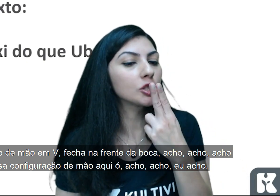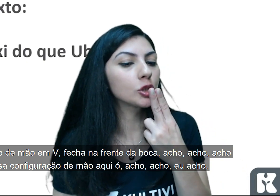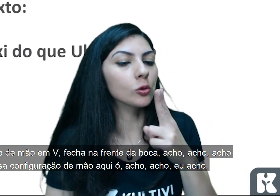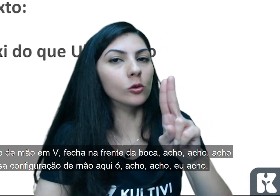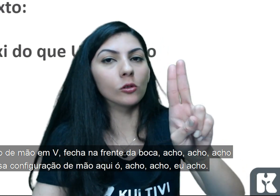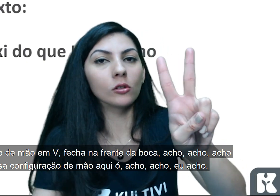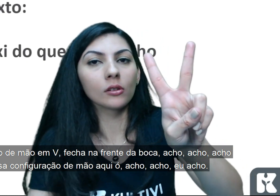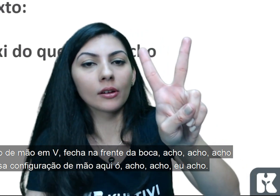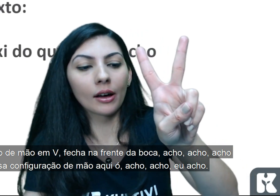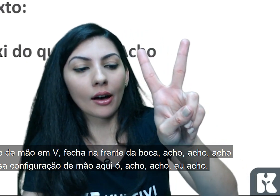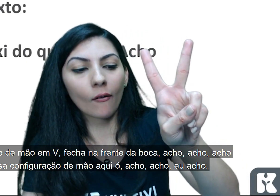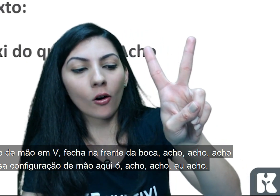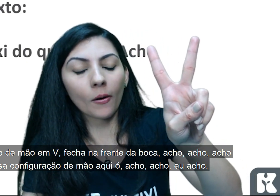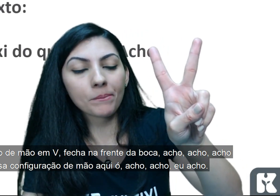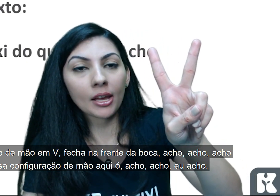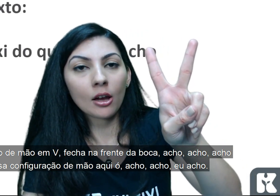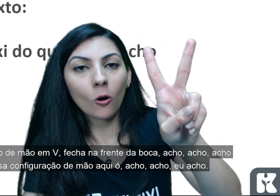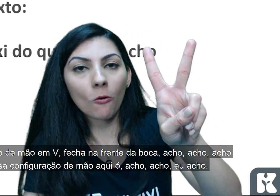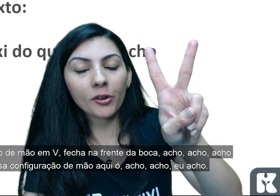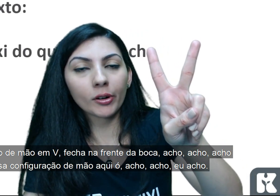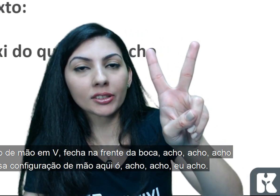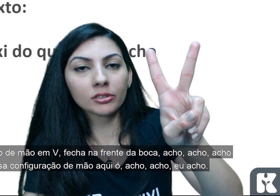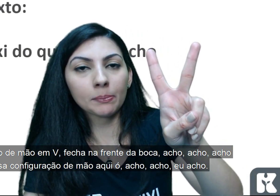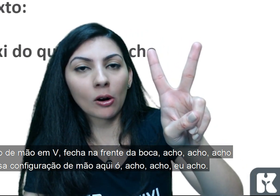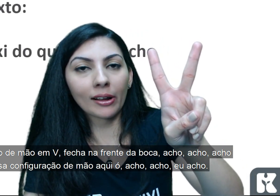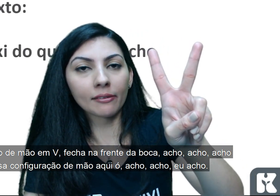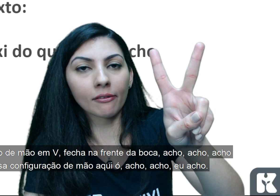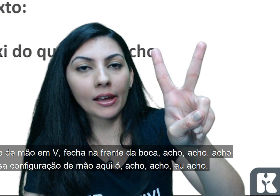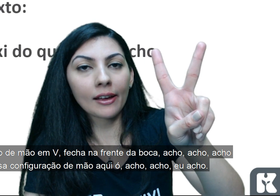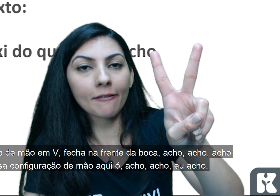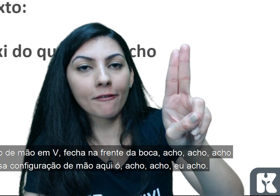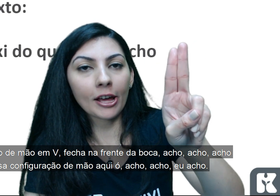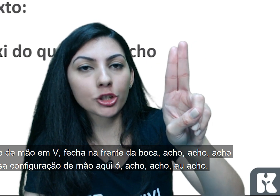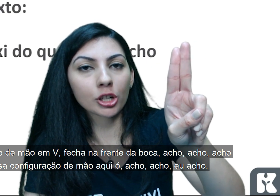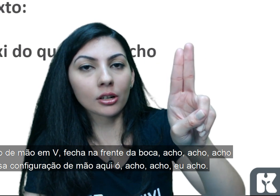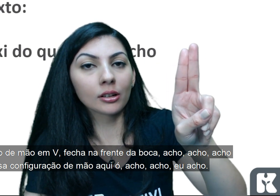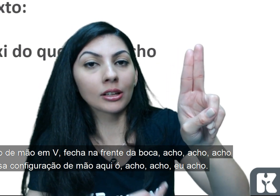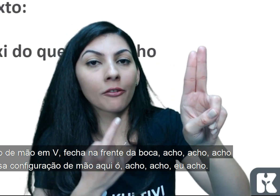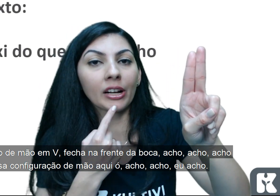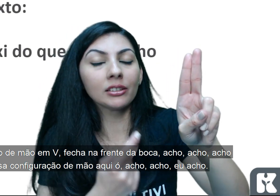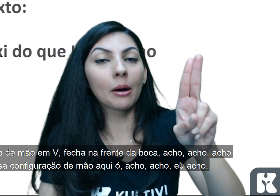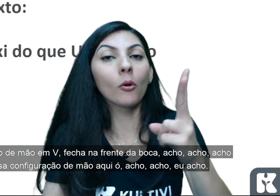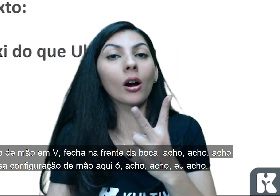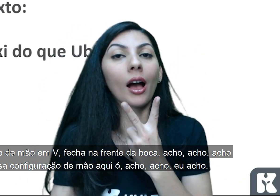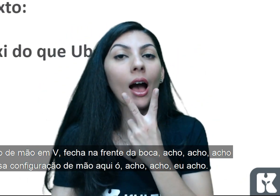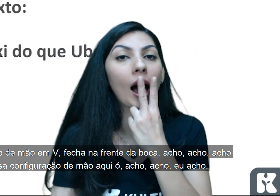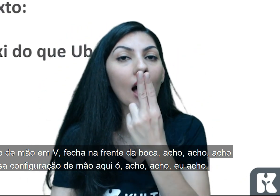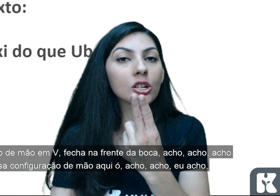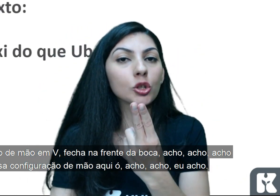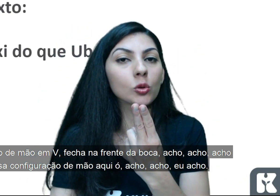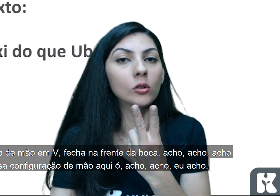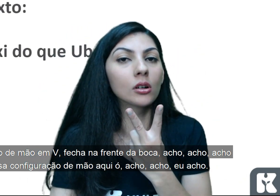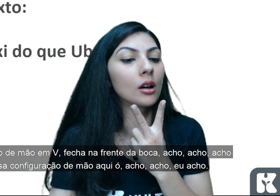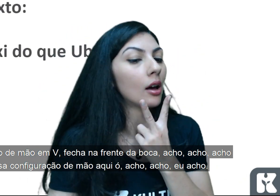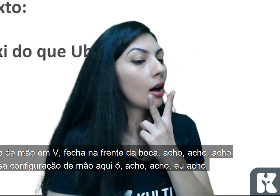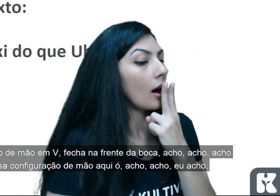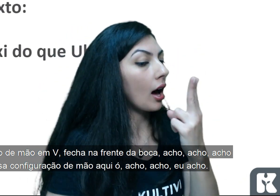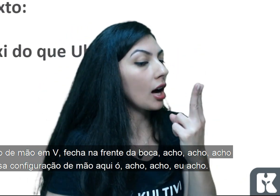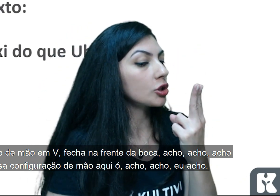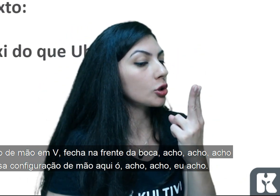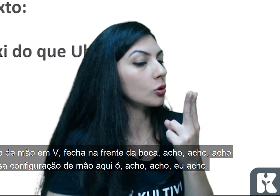Acho Ó Configuração de mão em V Fecha Na frente da boca Acho